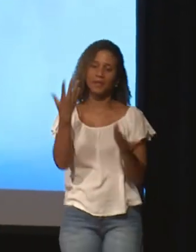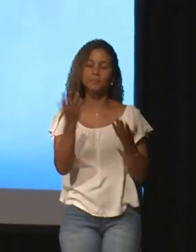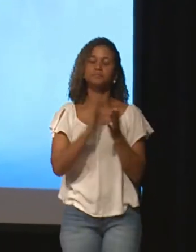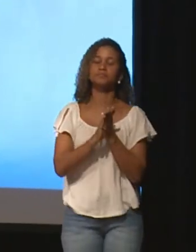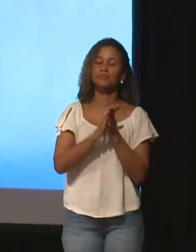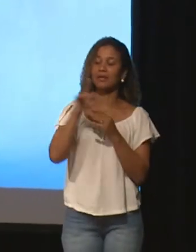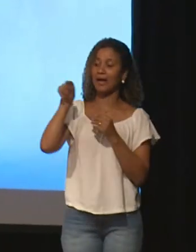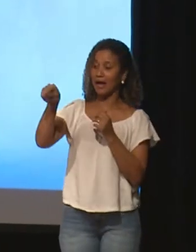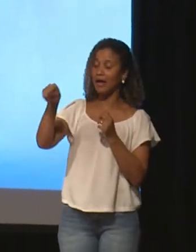Então,